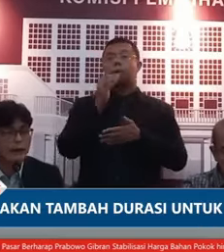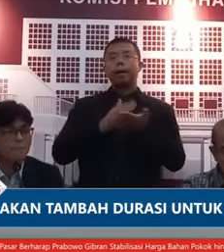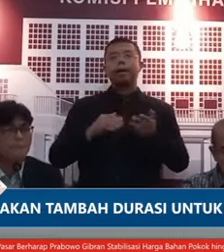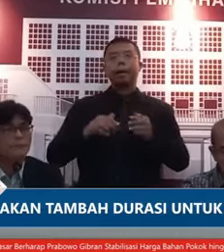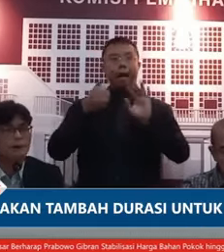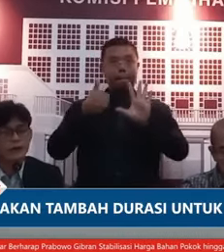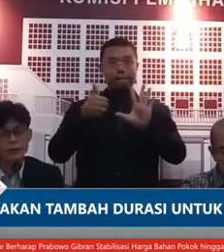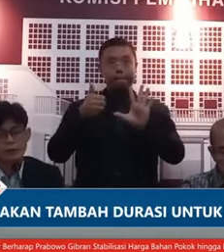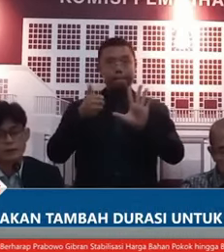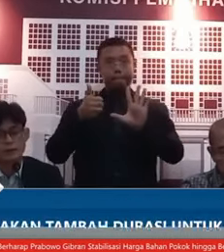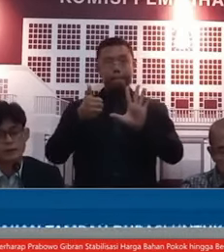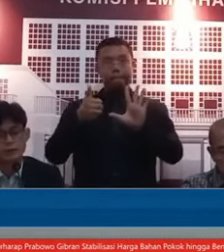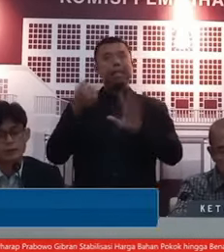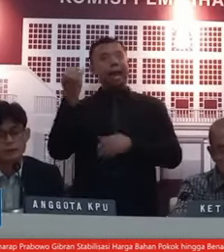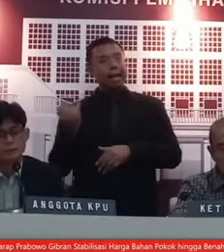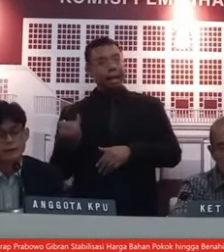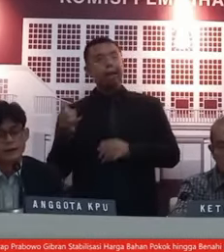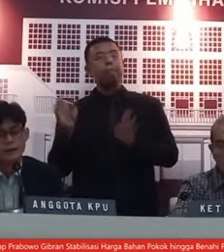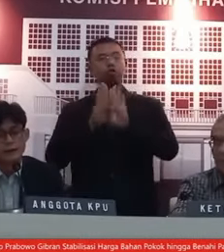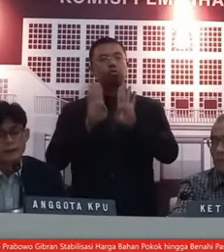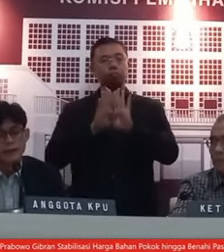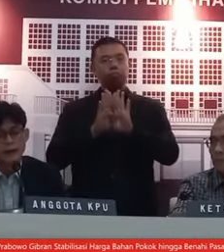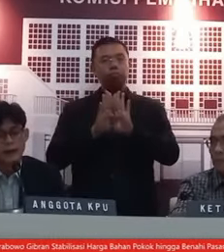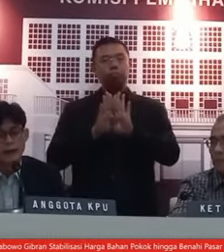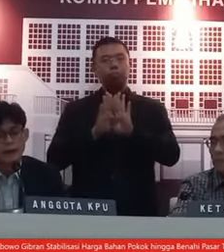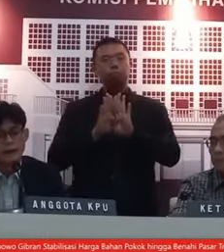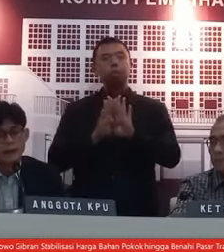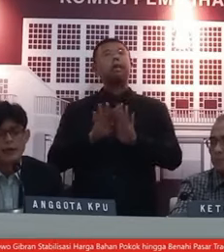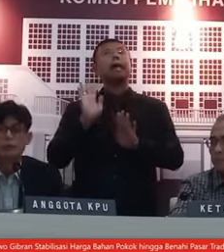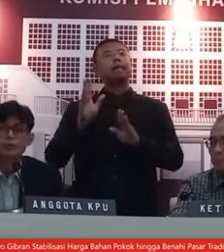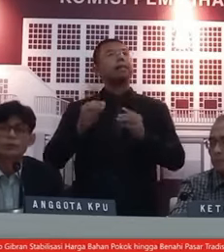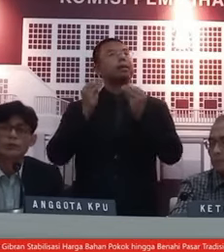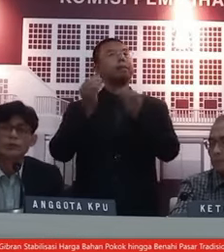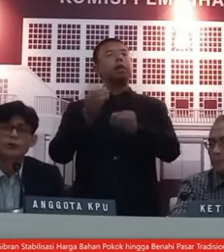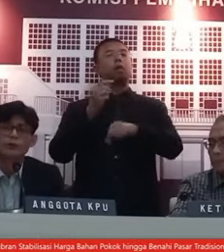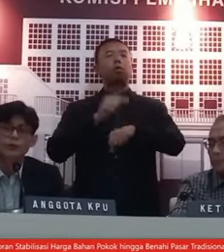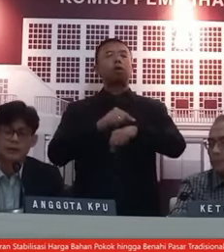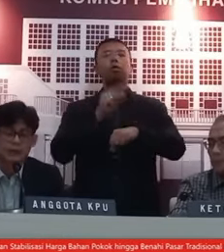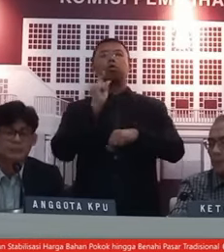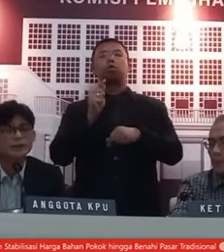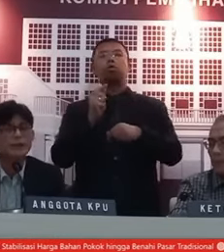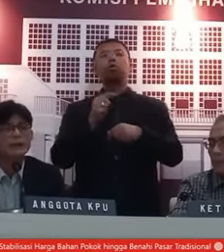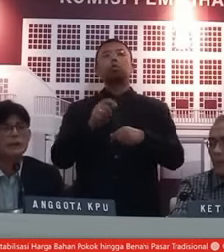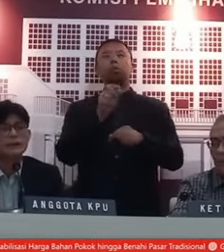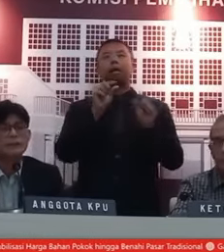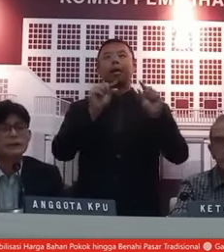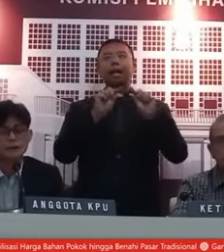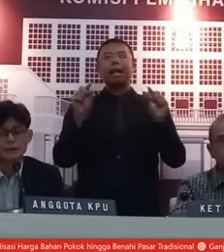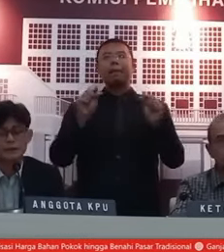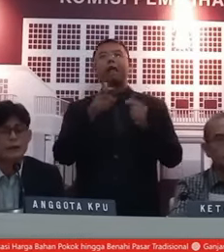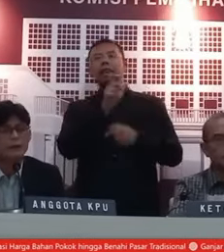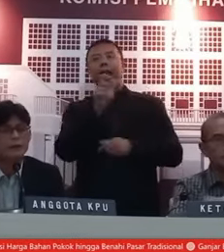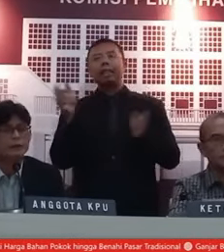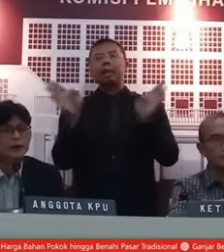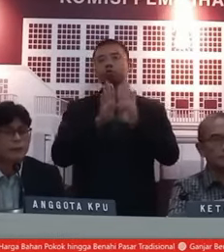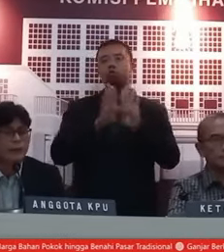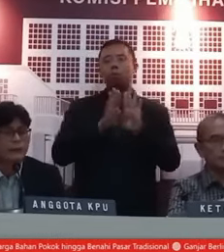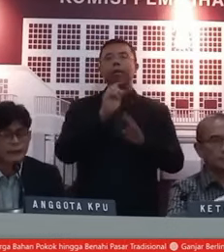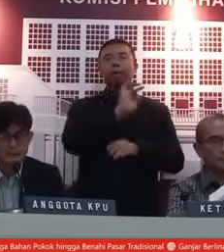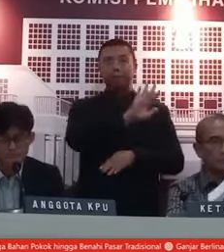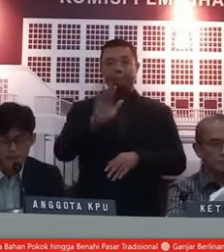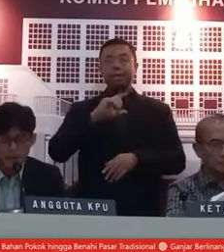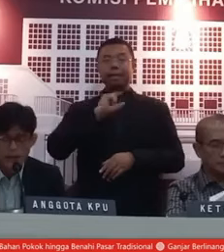ke-6 atau penutup maka alokasi waktu untuk closing statement dari masing-masing